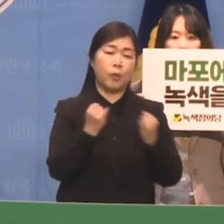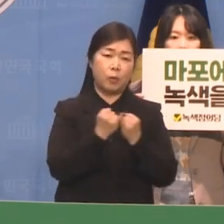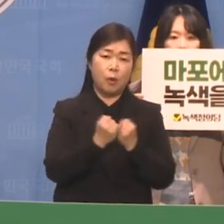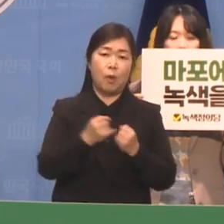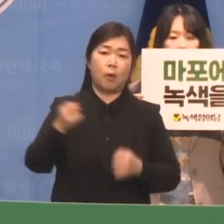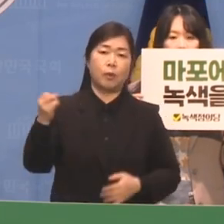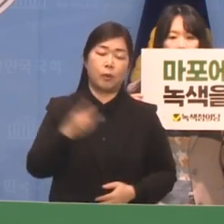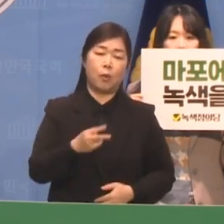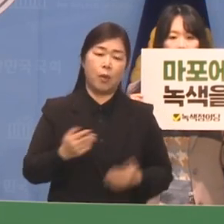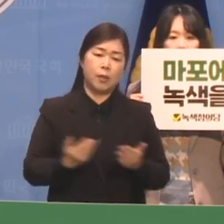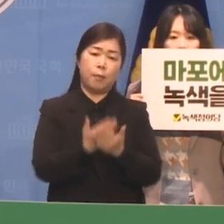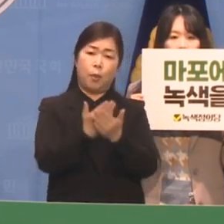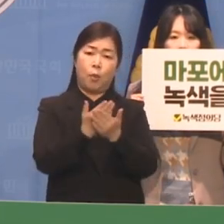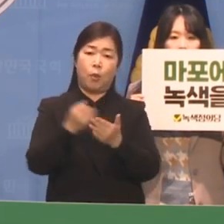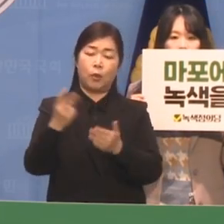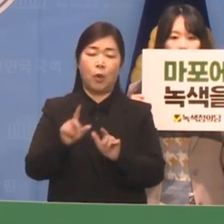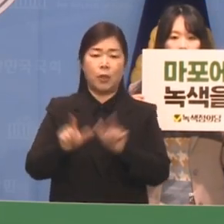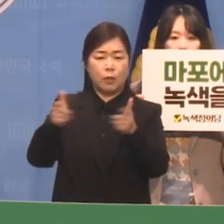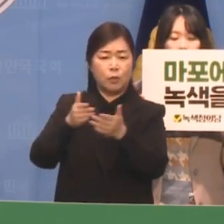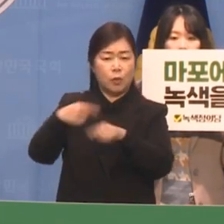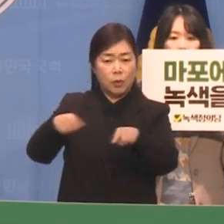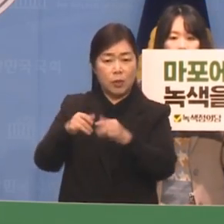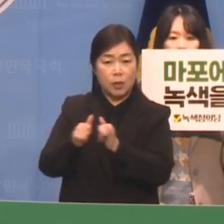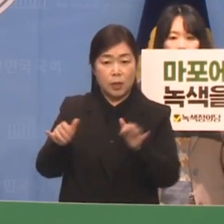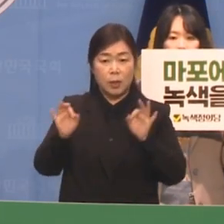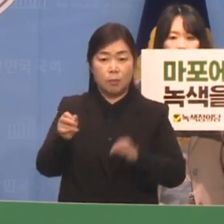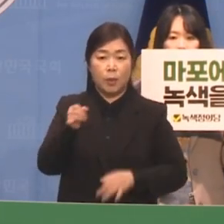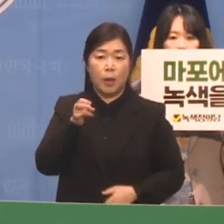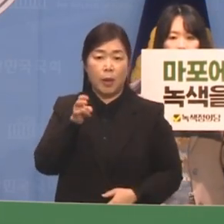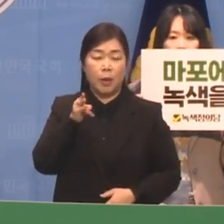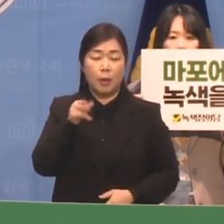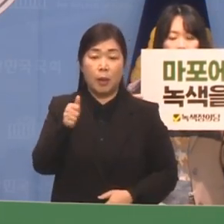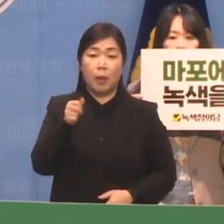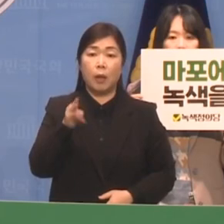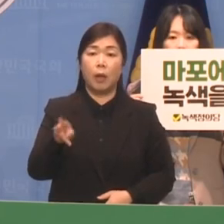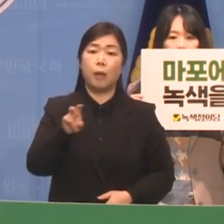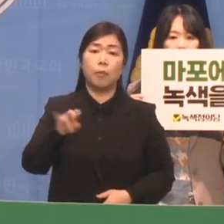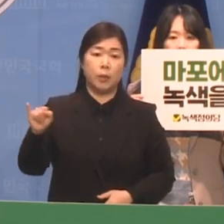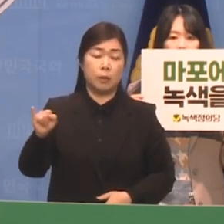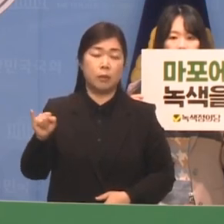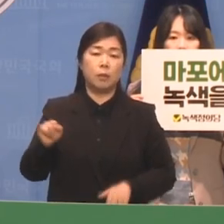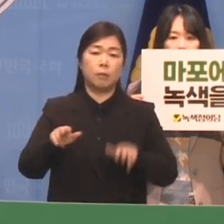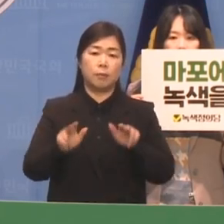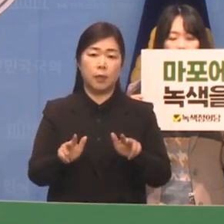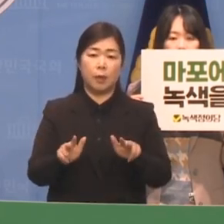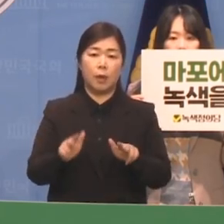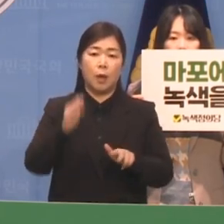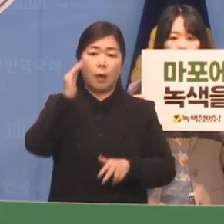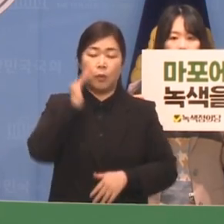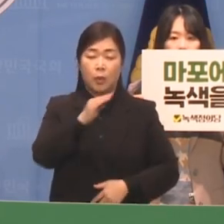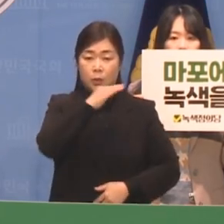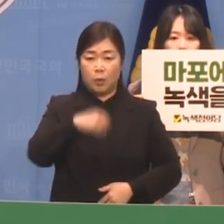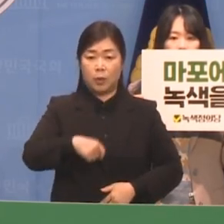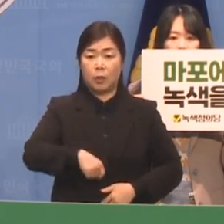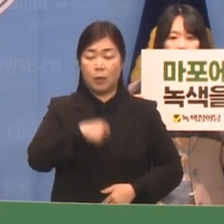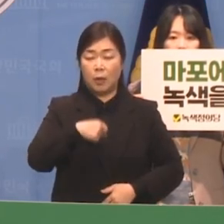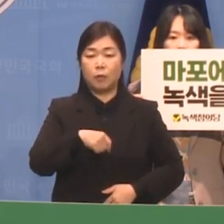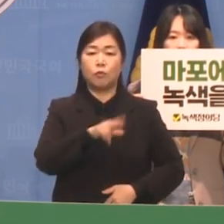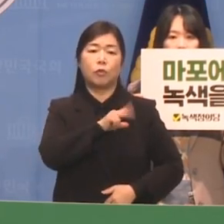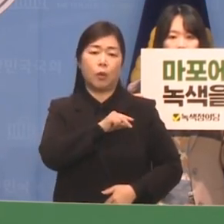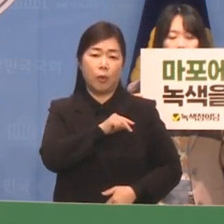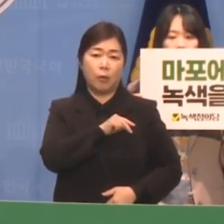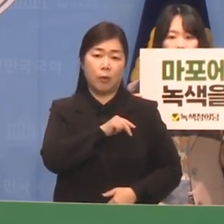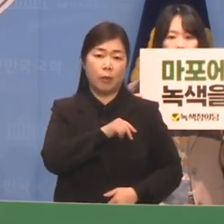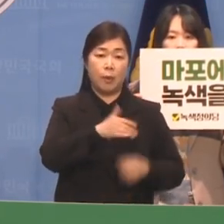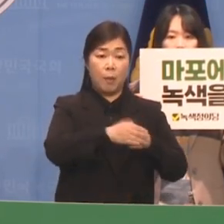여성이자 진보이자 기후정치인 김혜미는 이제 막 녹색정의당 소속의 국회의원 후보로서 마포